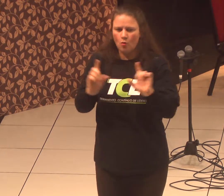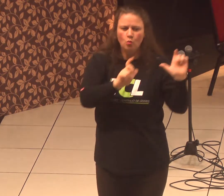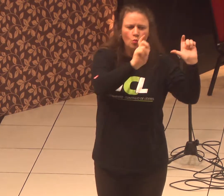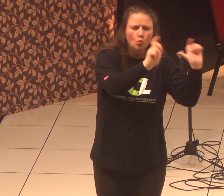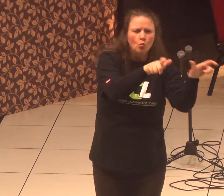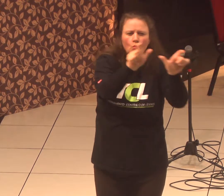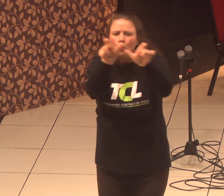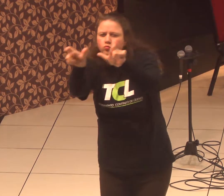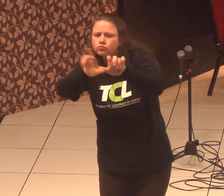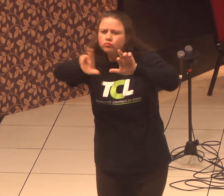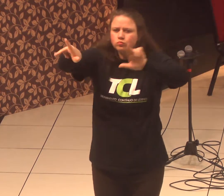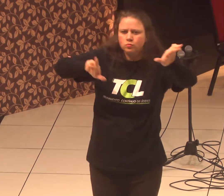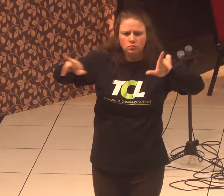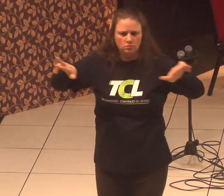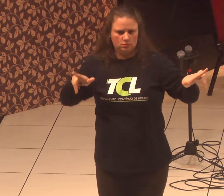forem.